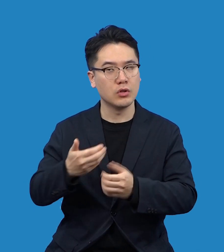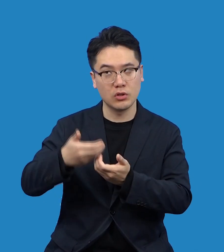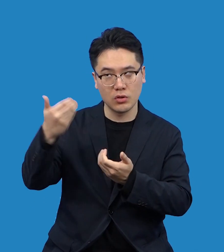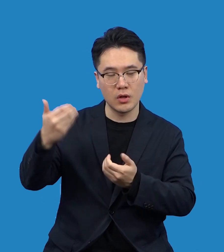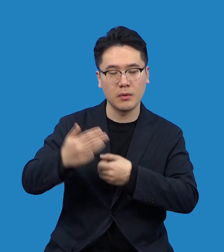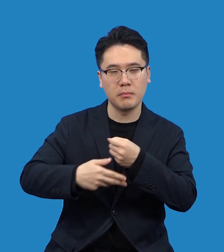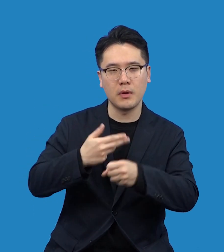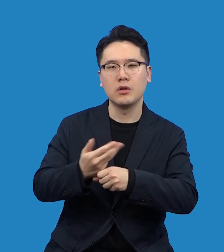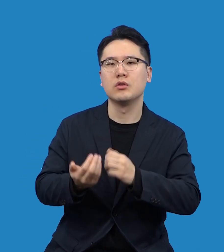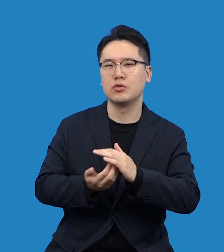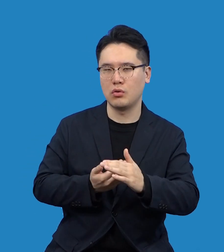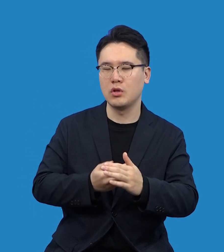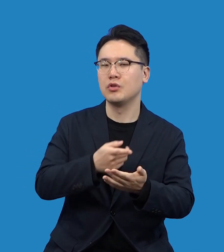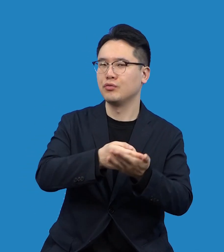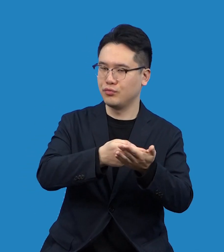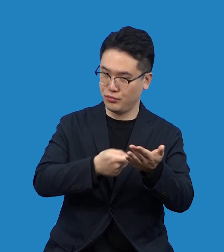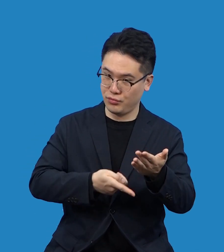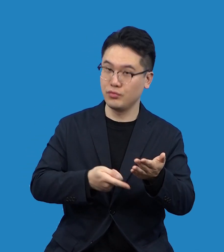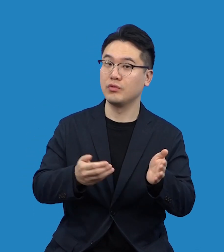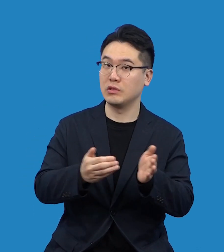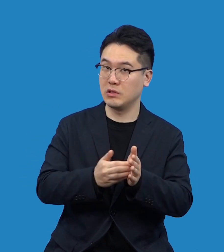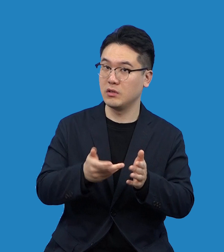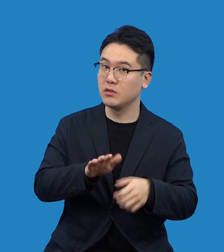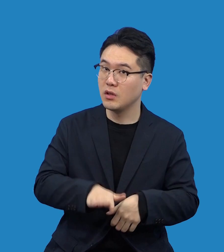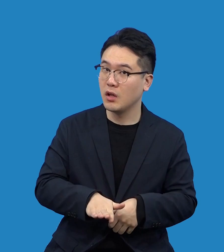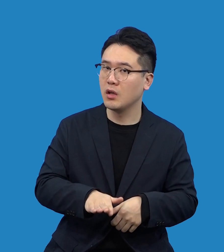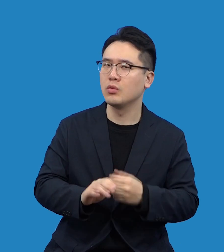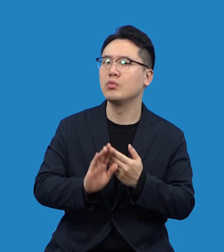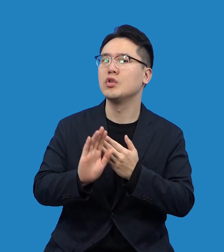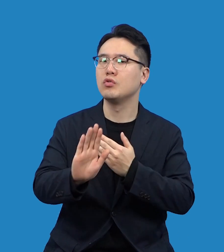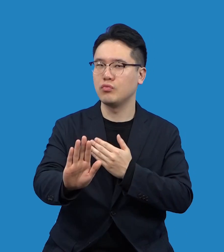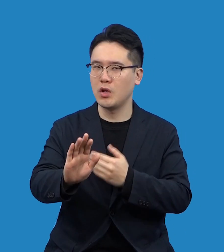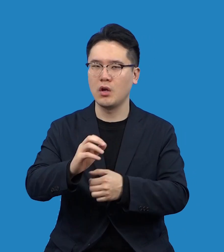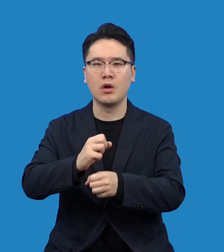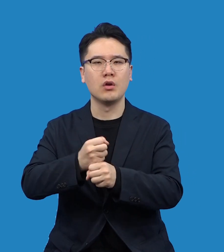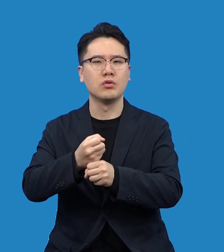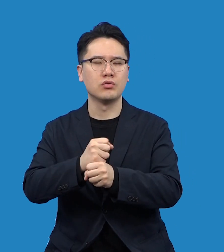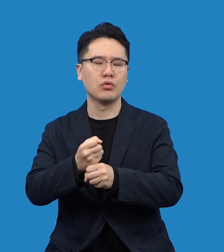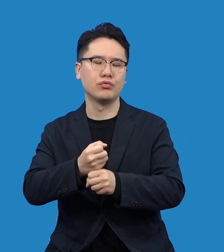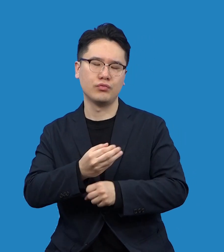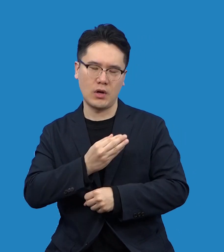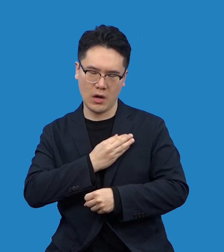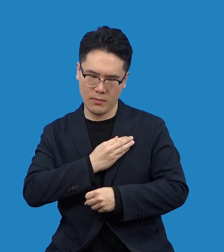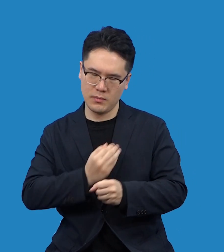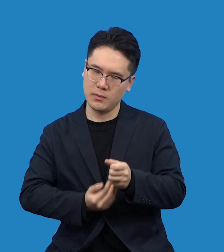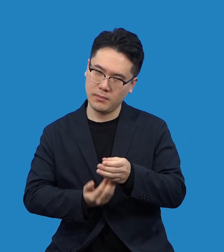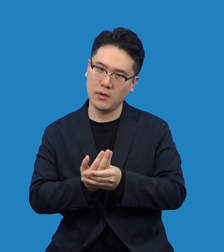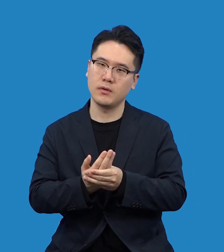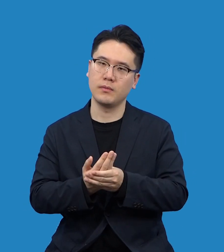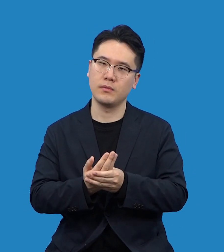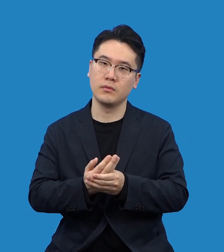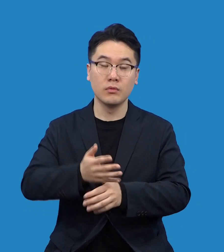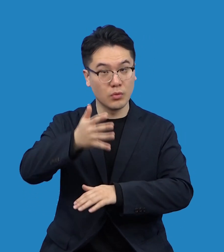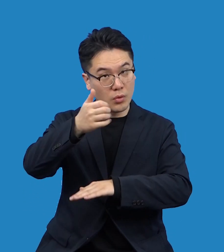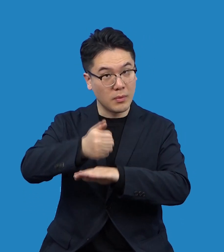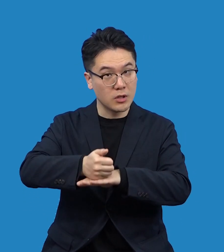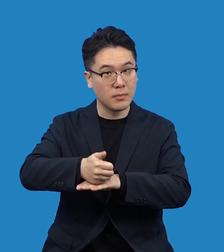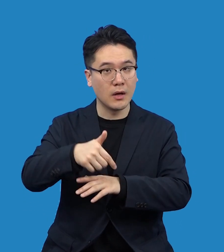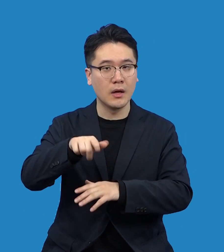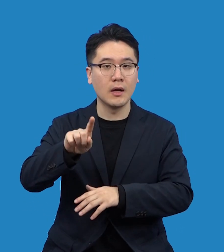그랬는데 그 이후에 또 척추암을 앓았습니다. 그리고 마지막에는